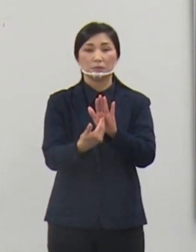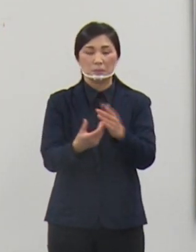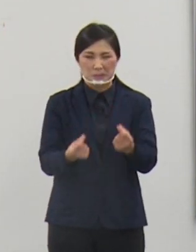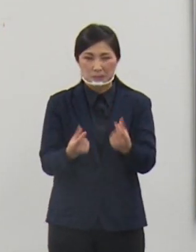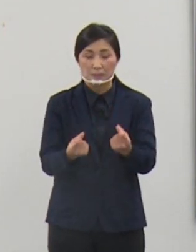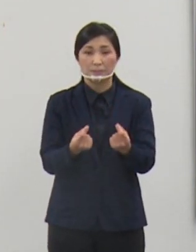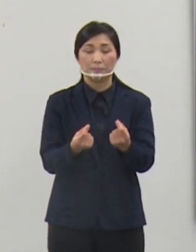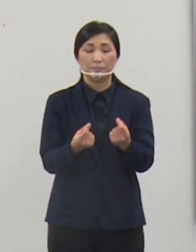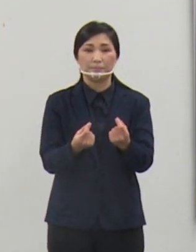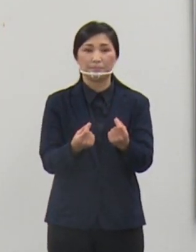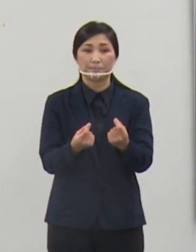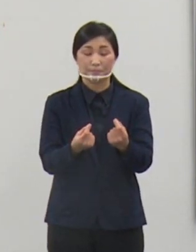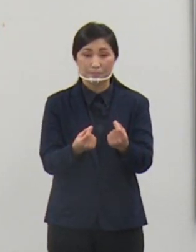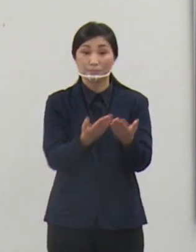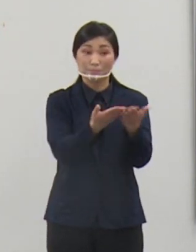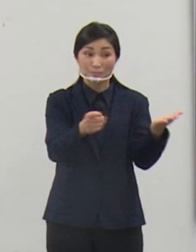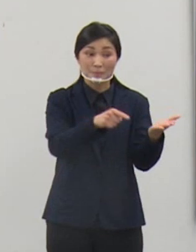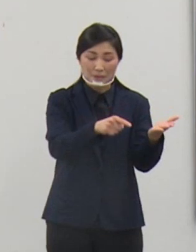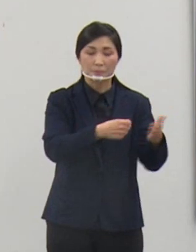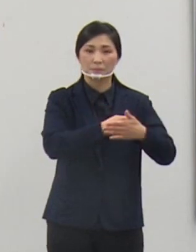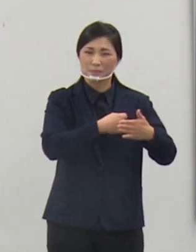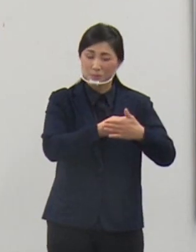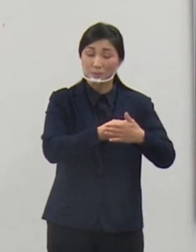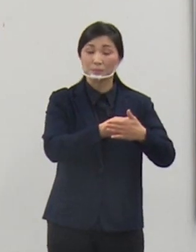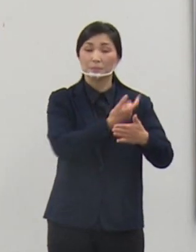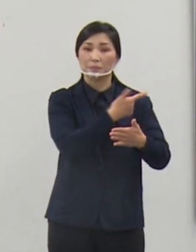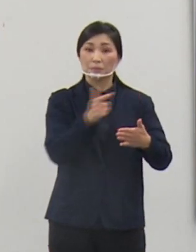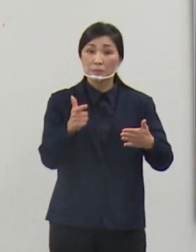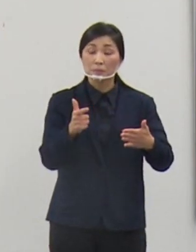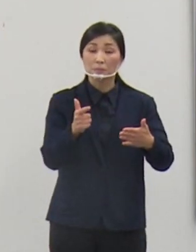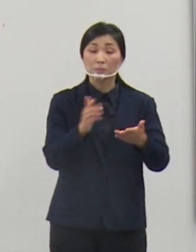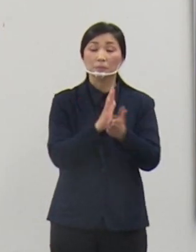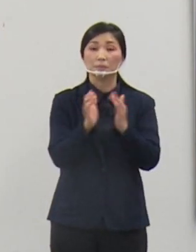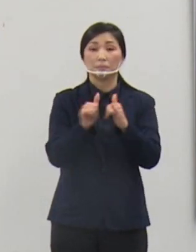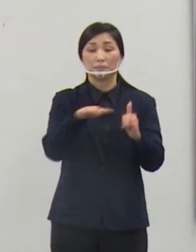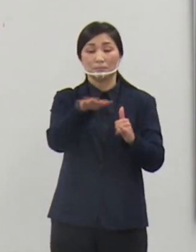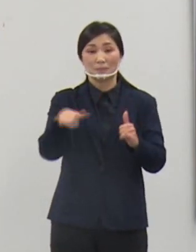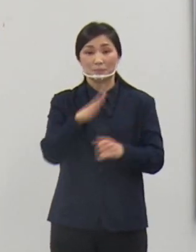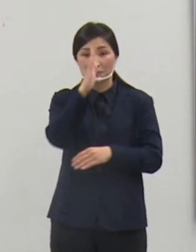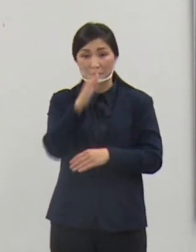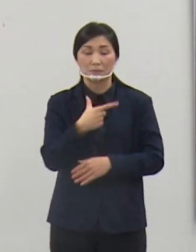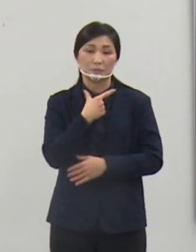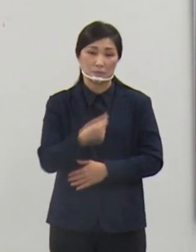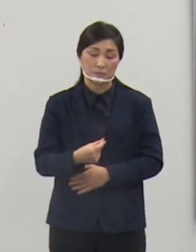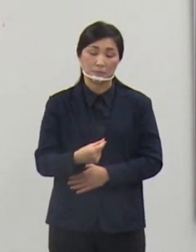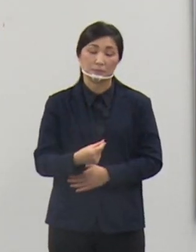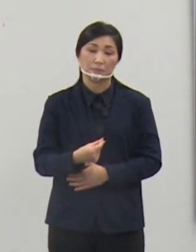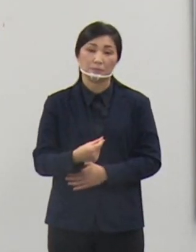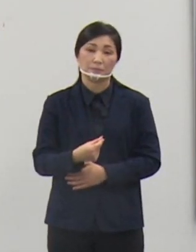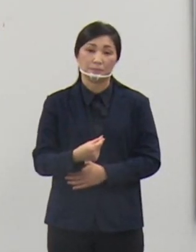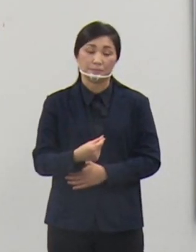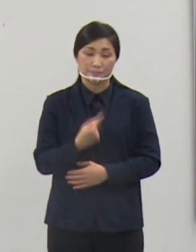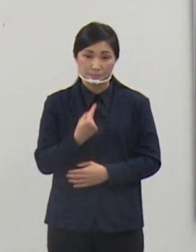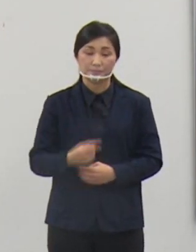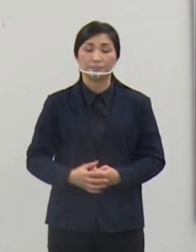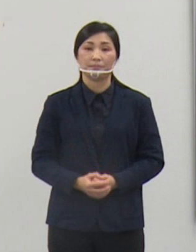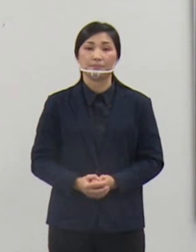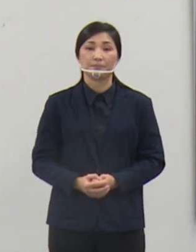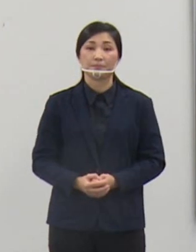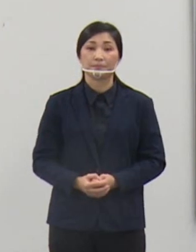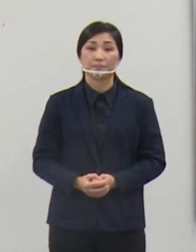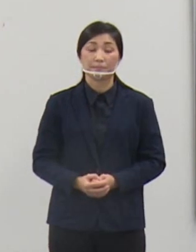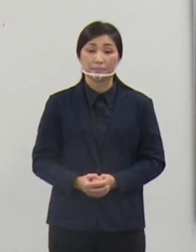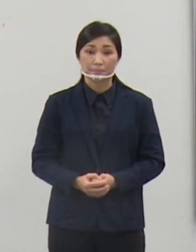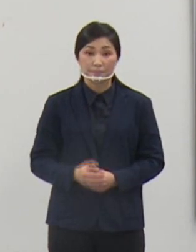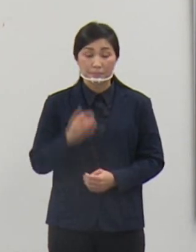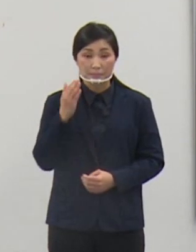ういった対策へのご協力、そういったことを県民の皆様にはよろしくお願いしたいというふうに思っております。 その第三者認